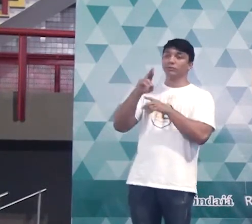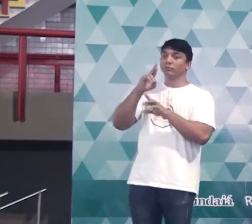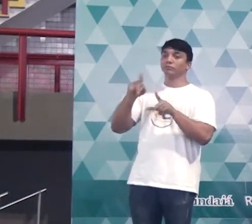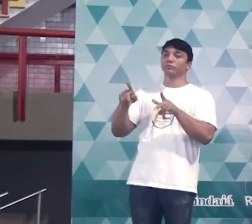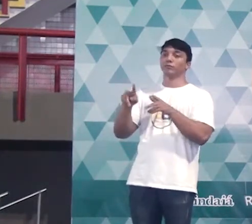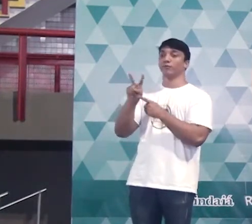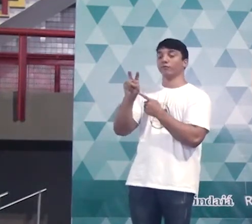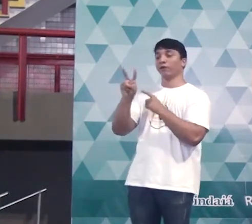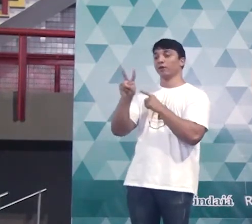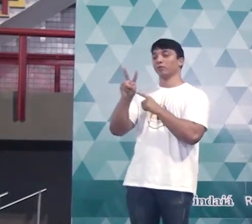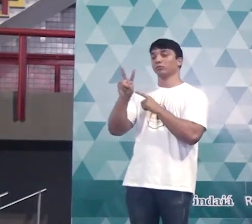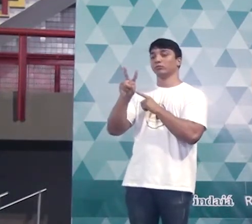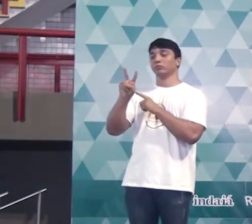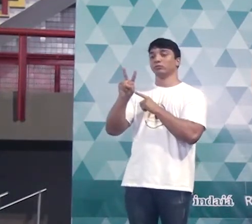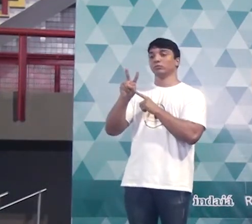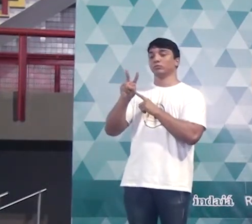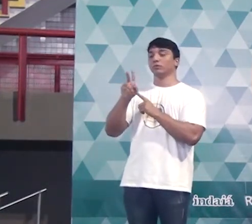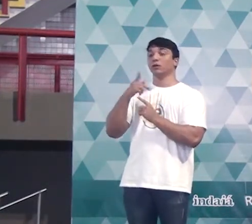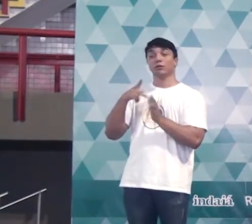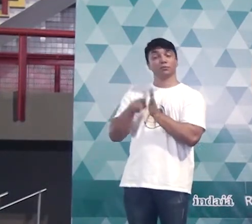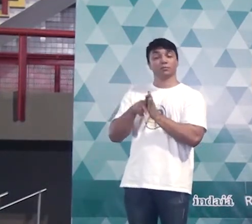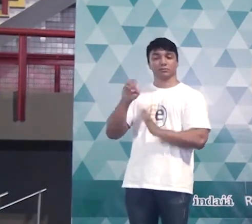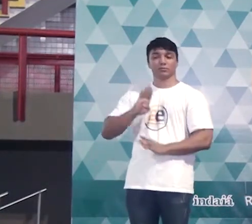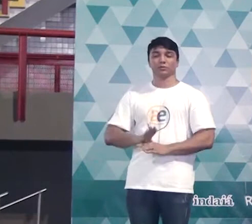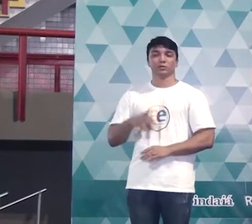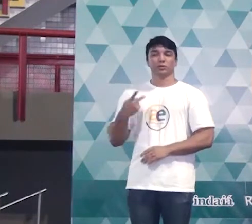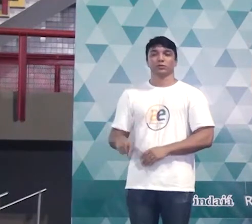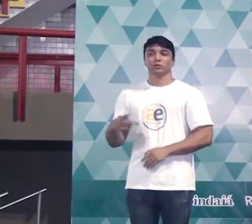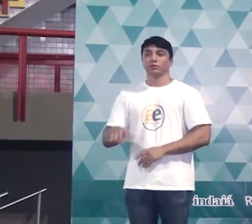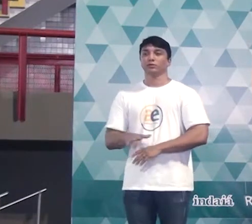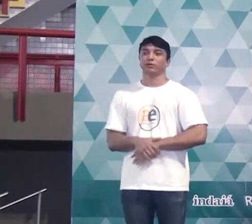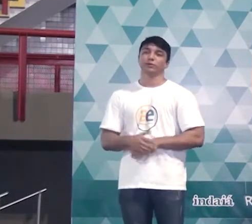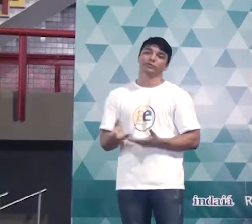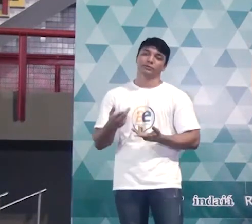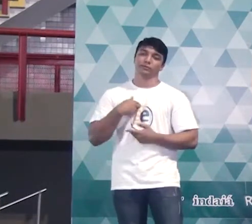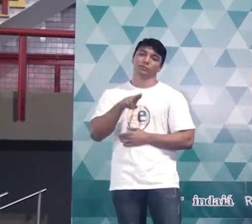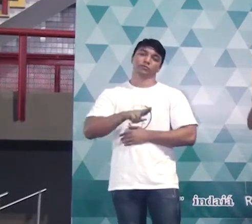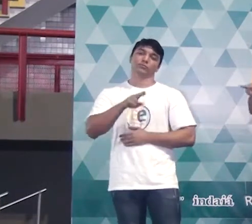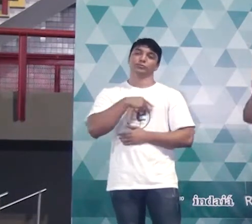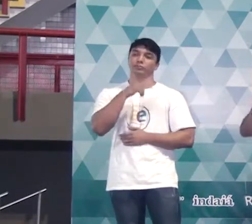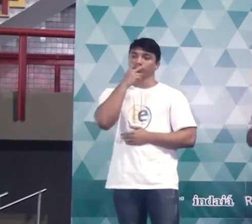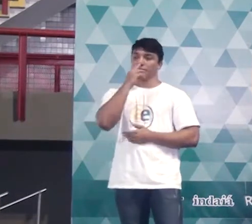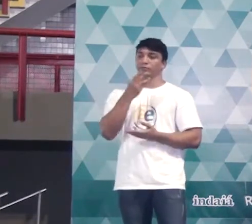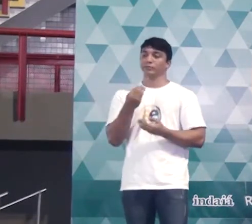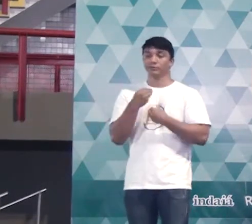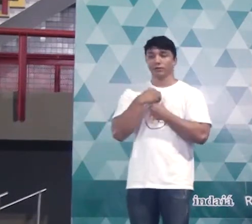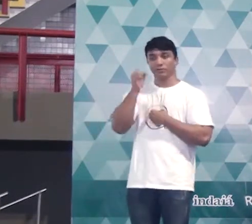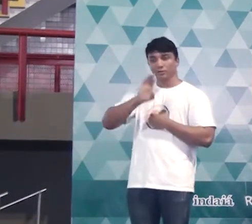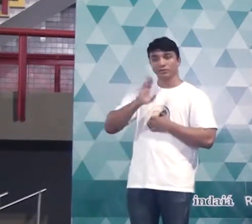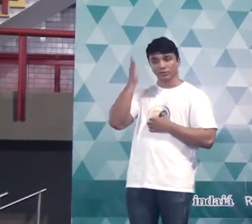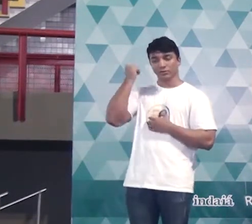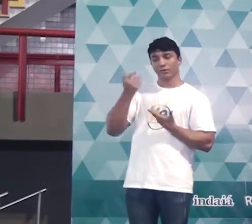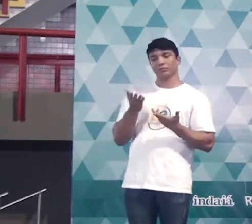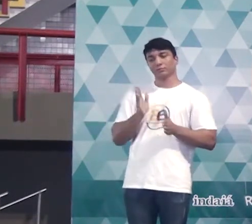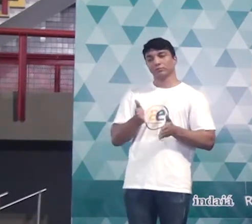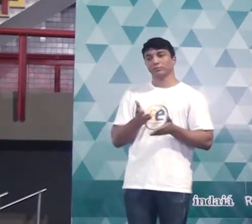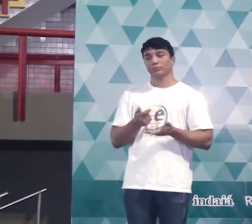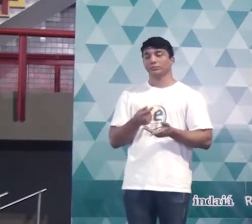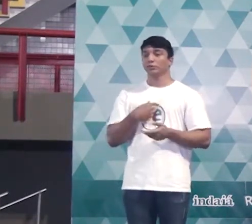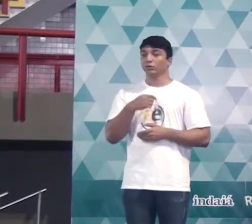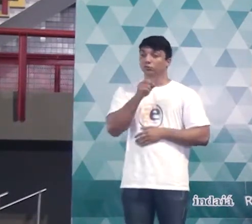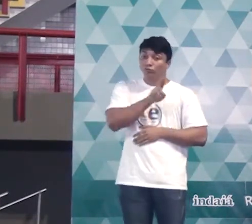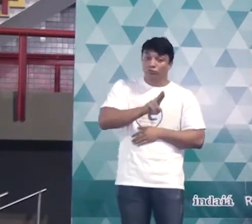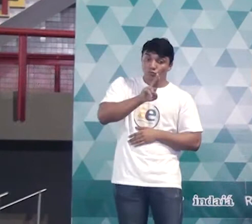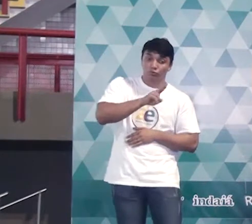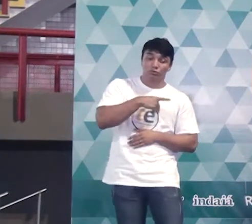verbo. Isso é muito brasileiro. Vai dizer que você não faz? Você é brasileiro, você faz. Quem